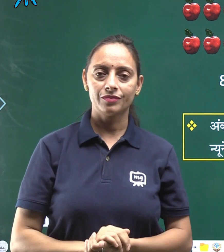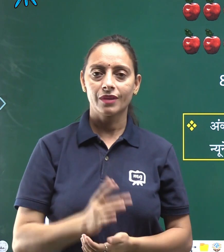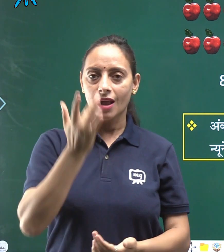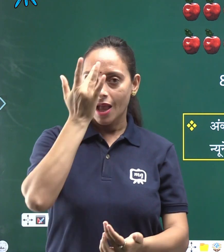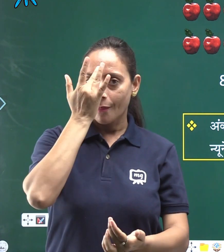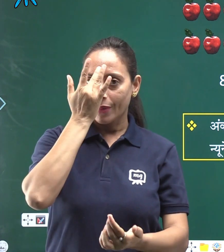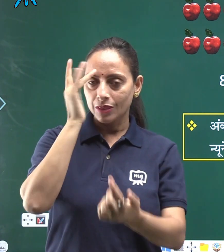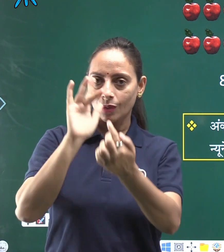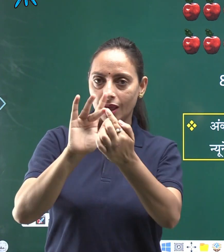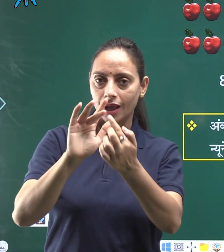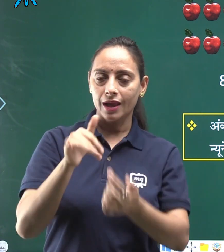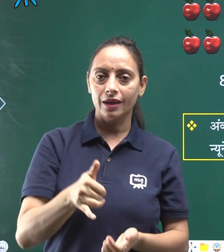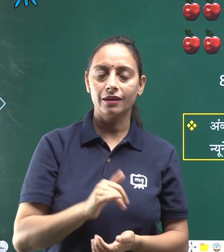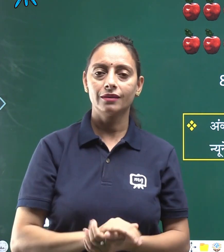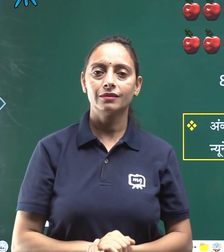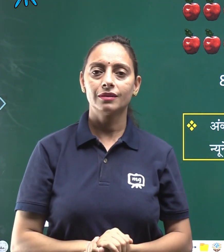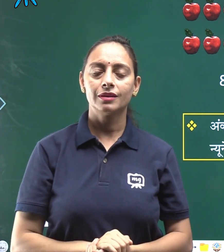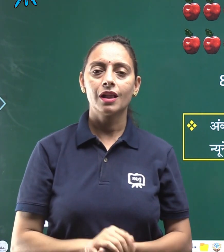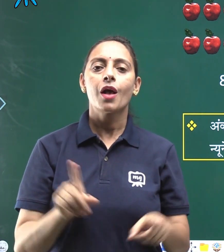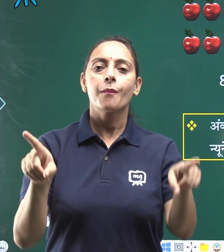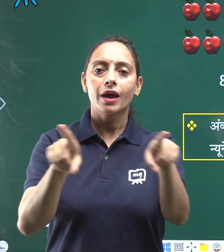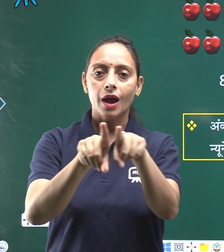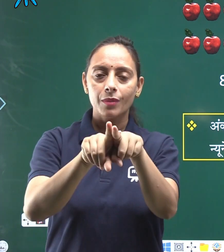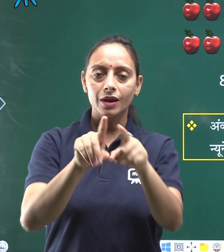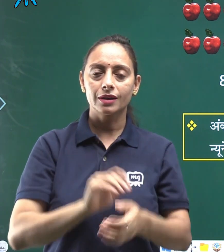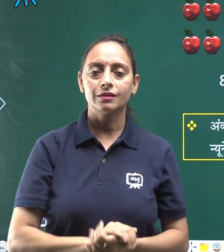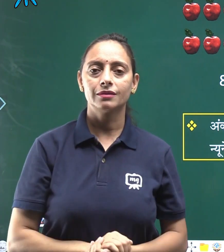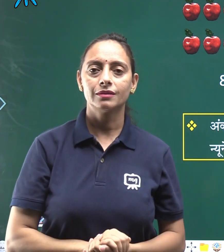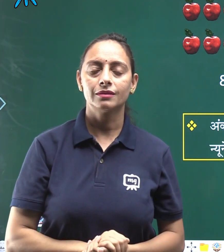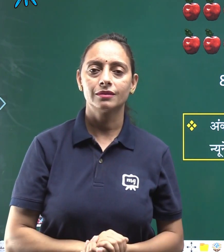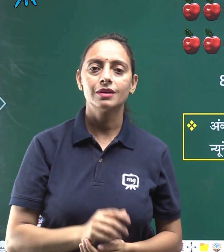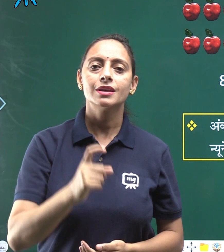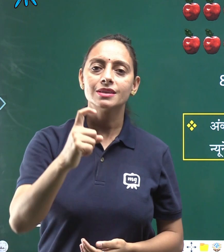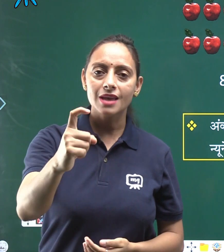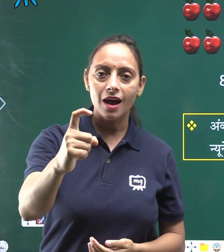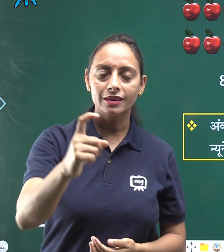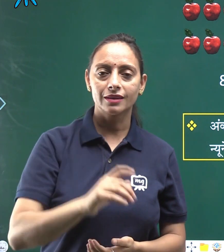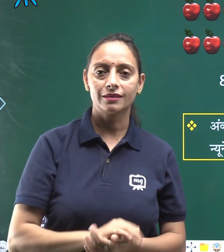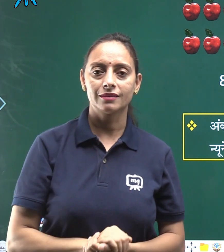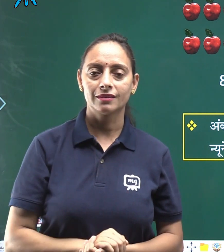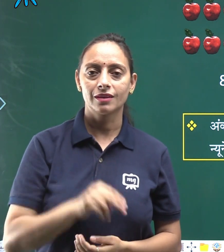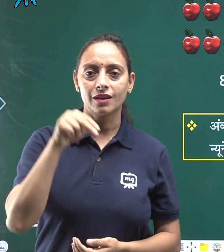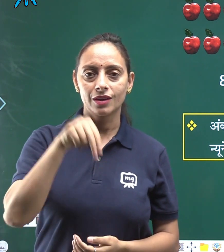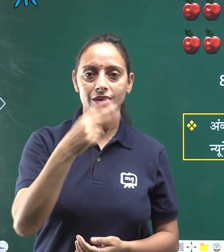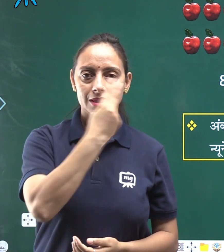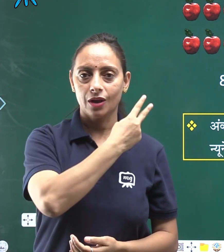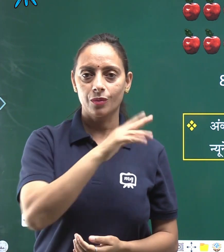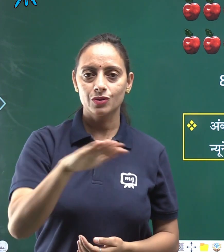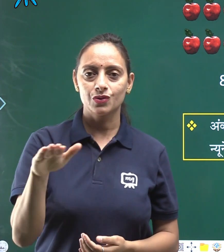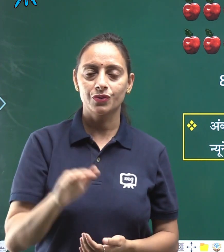बिंदु लगा हुआ है बराबर 7। नीचे देखो